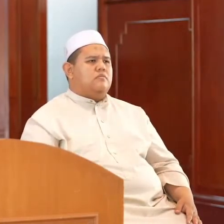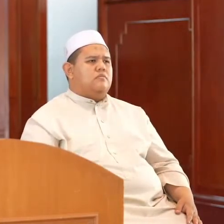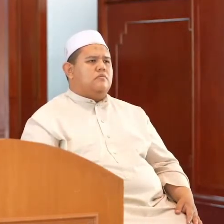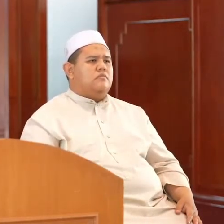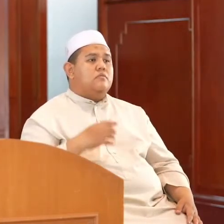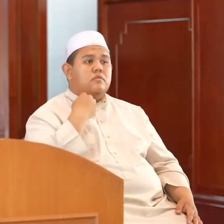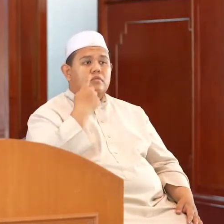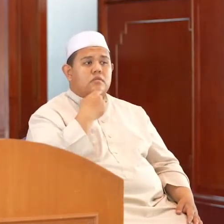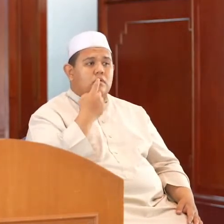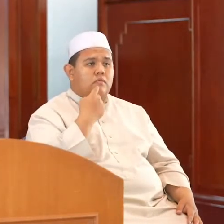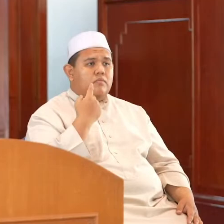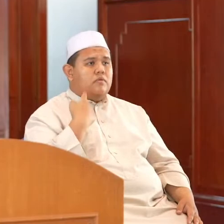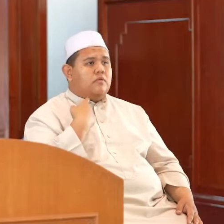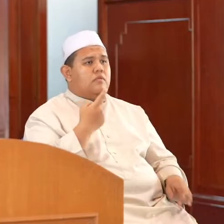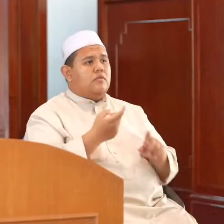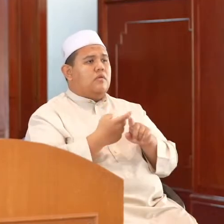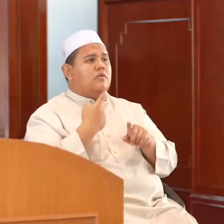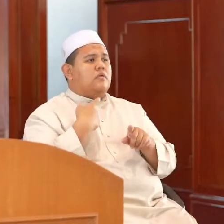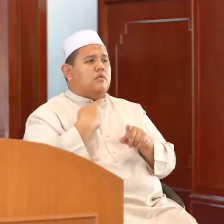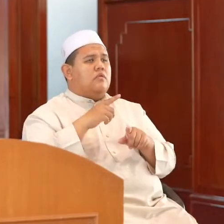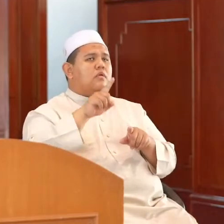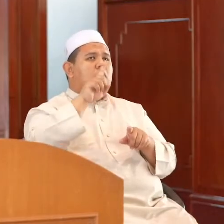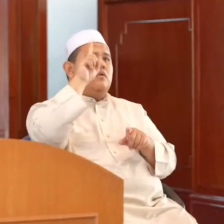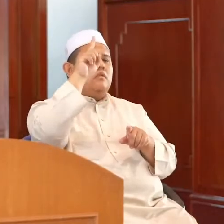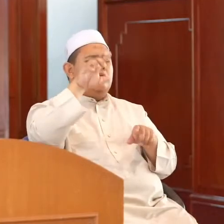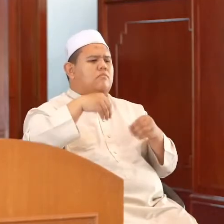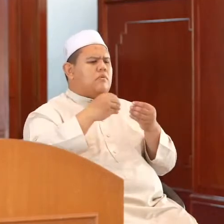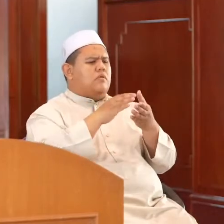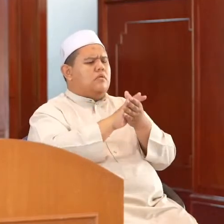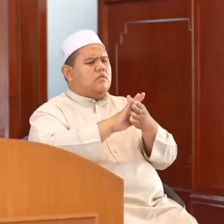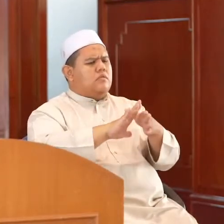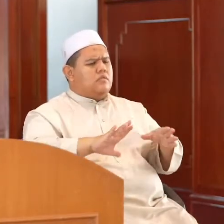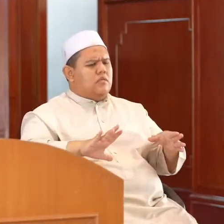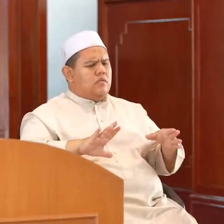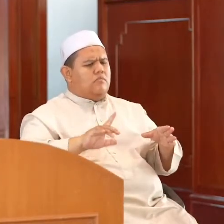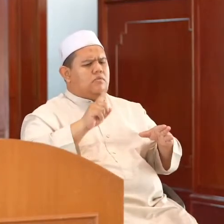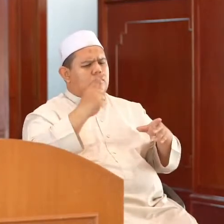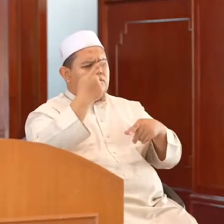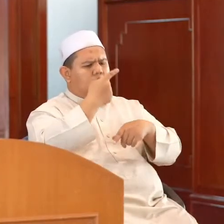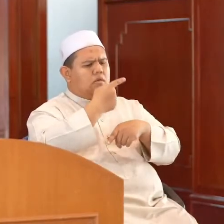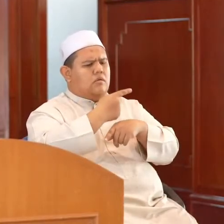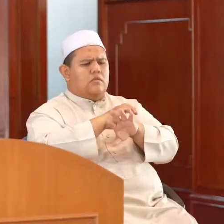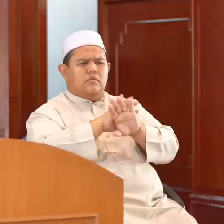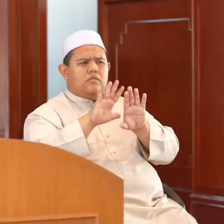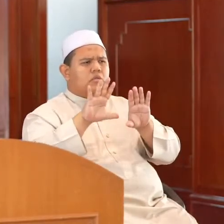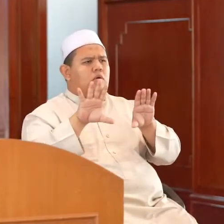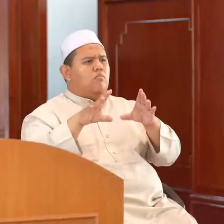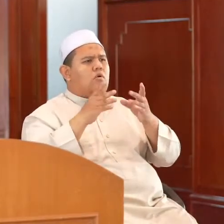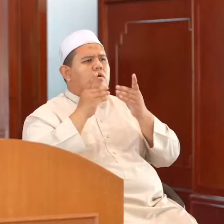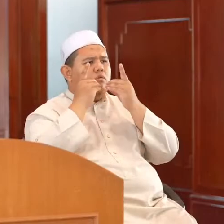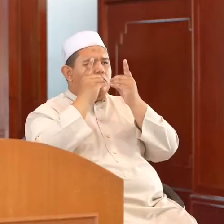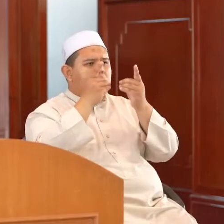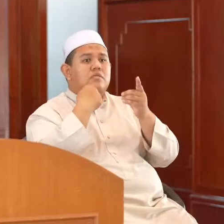Siapa di kalangan kita Allah selamatkan dia sehari tanpa dosa?